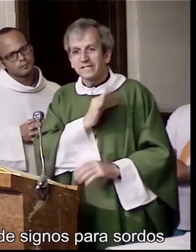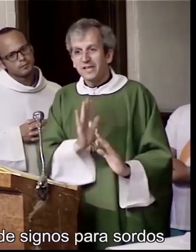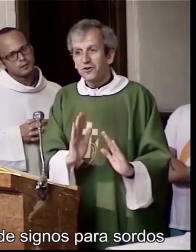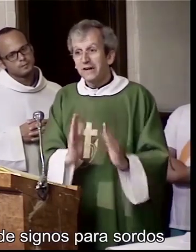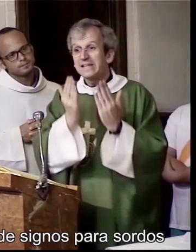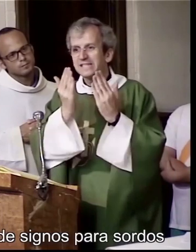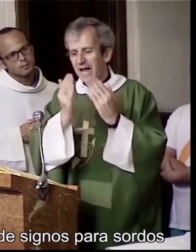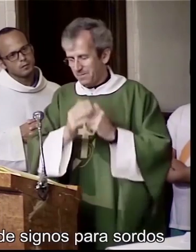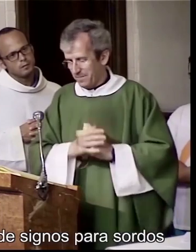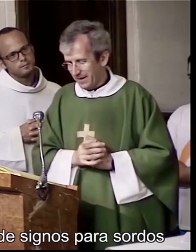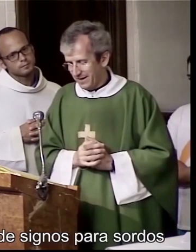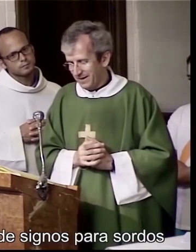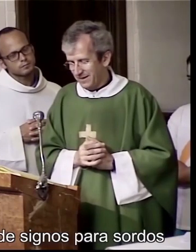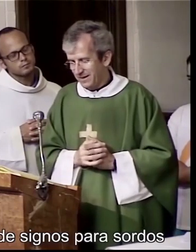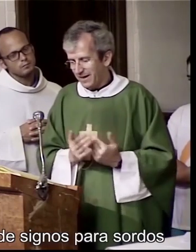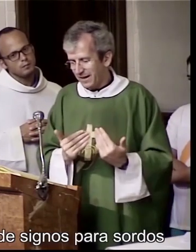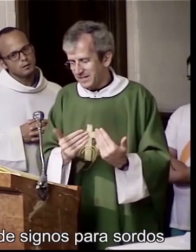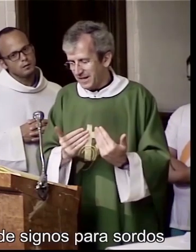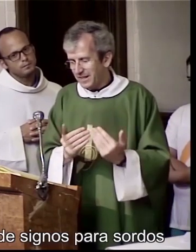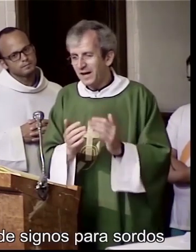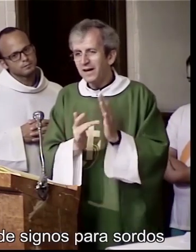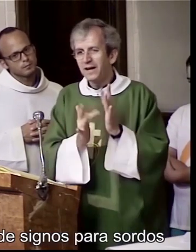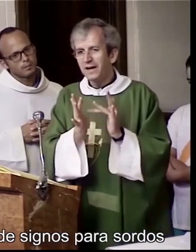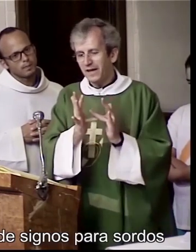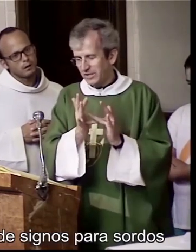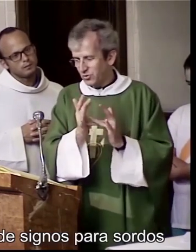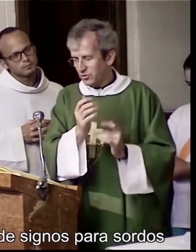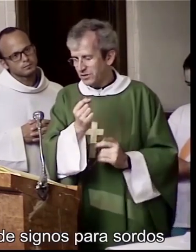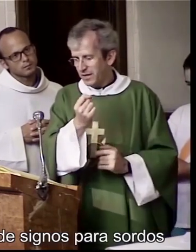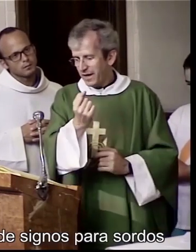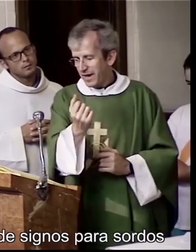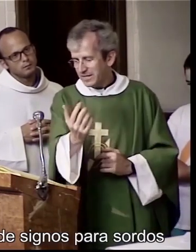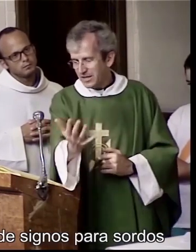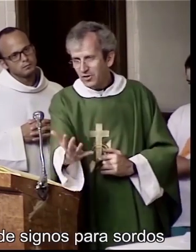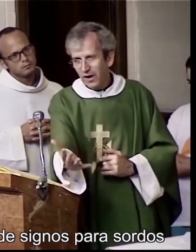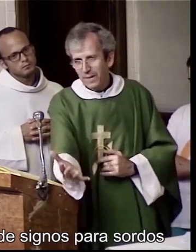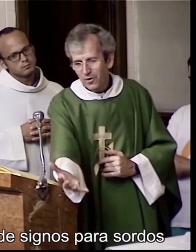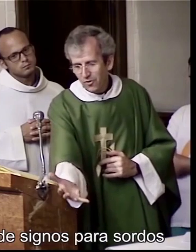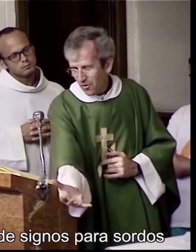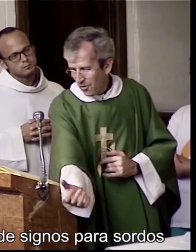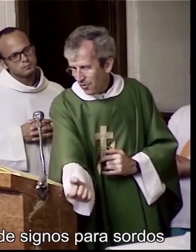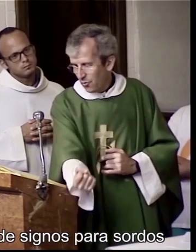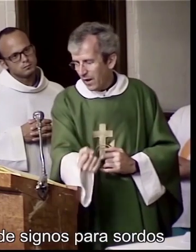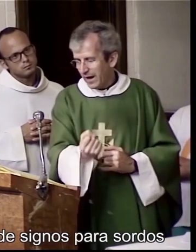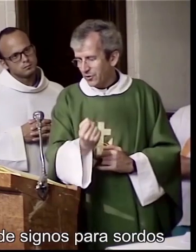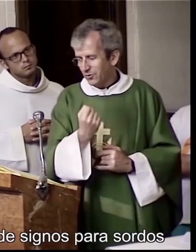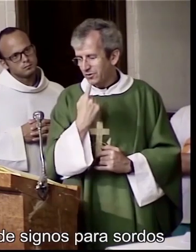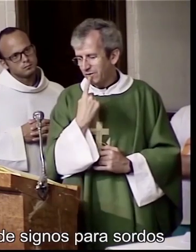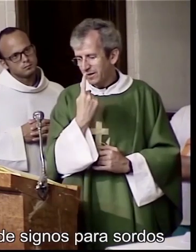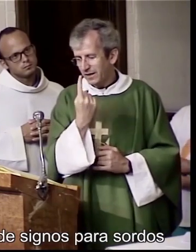«Señor, sálvame». Enseguida, Jesús extendió la mano, lo agarró y le